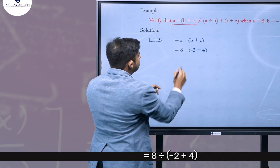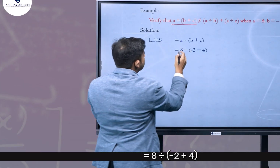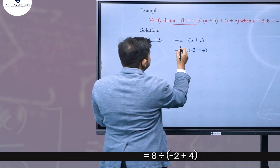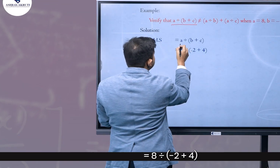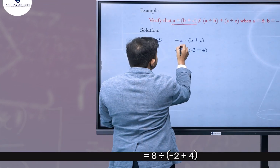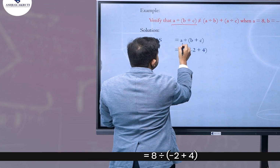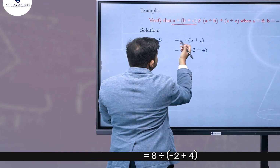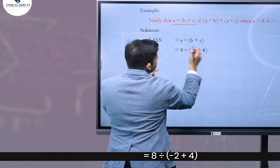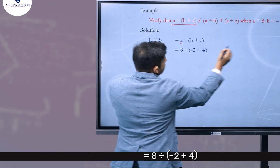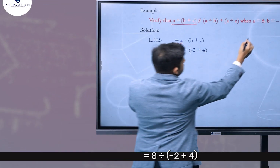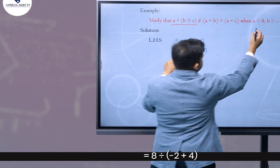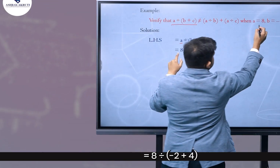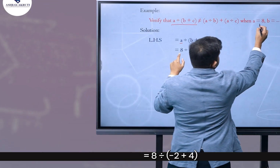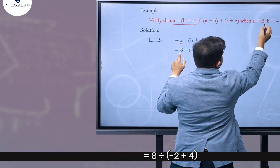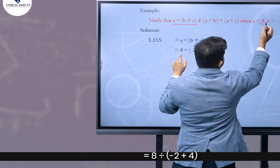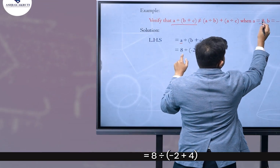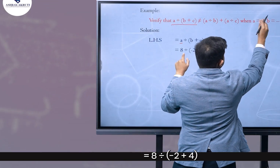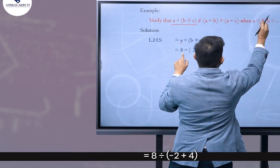8 डिवाइड बाय -2 प्लस 4.